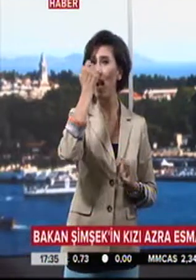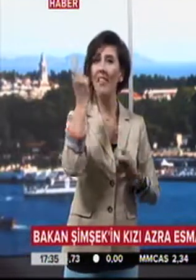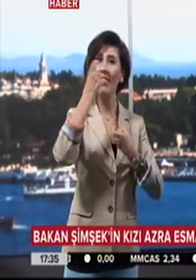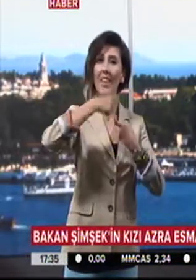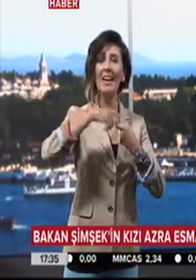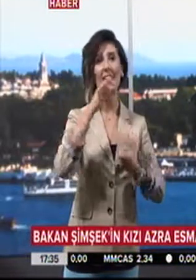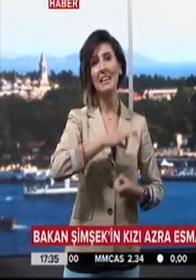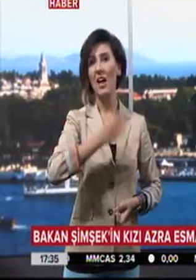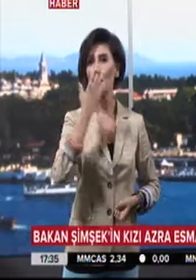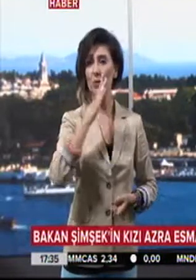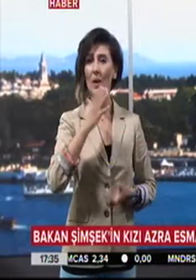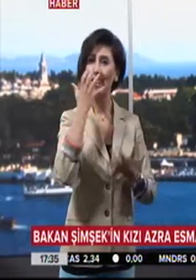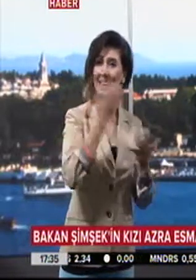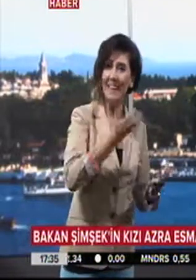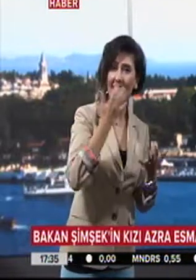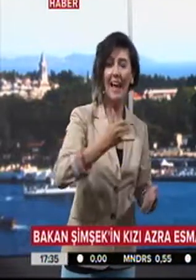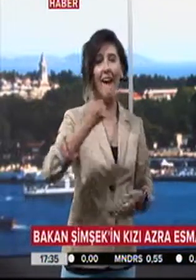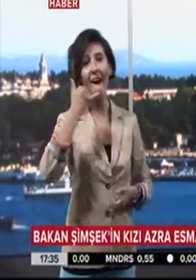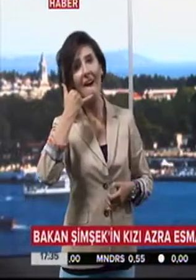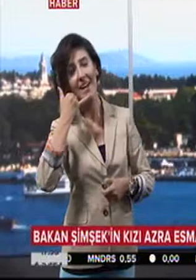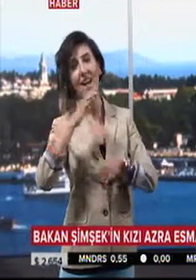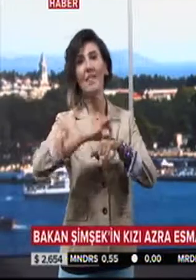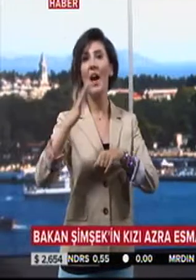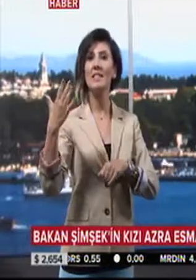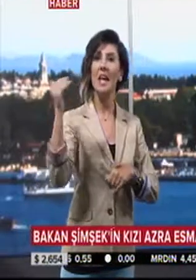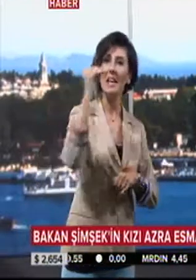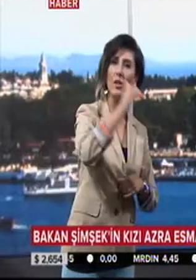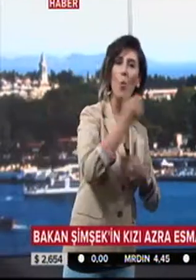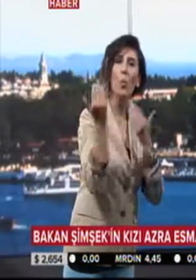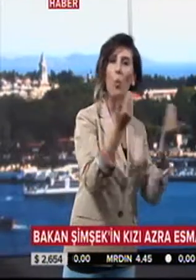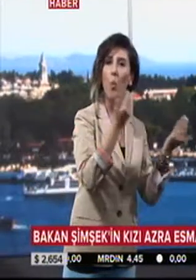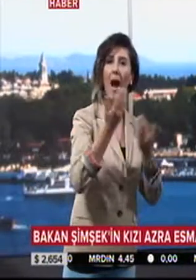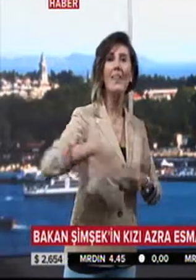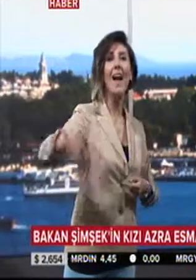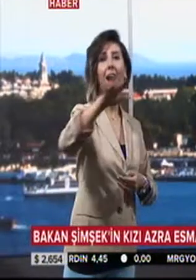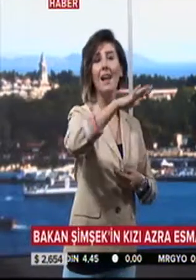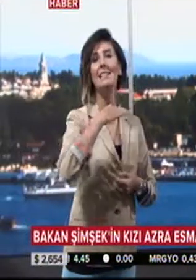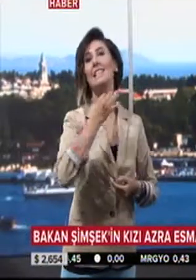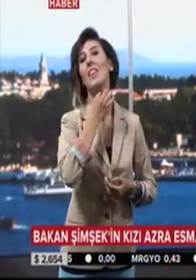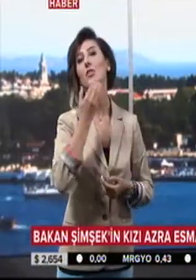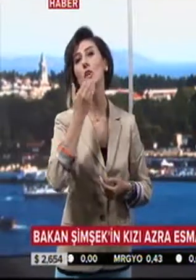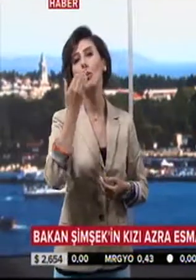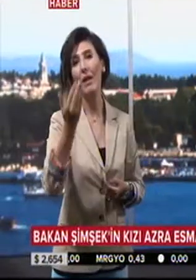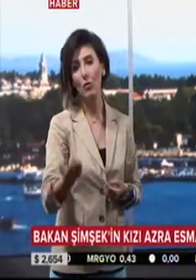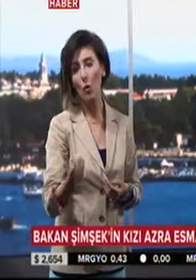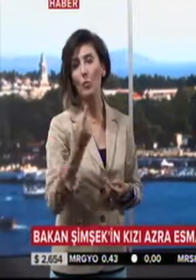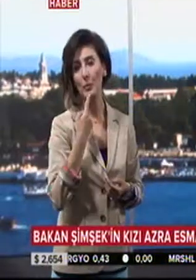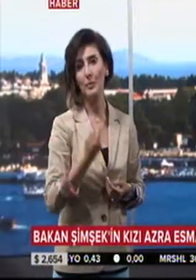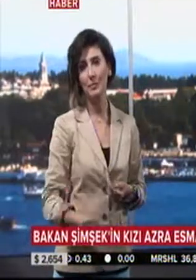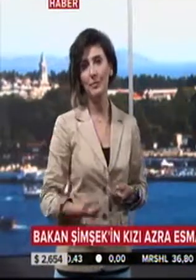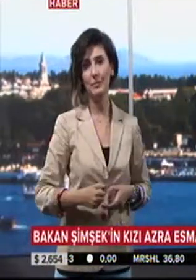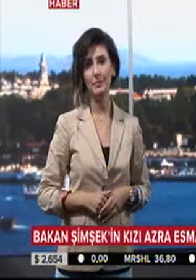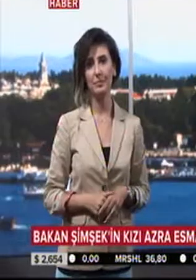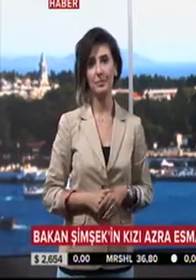nakline ihtiyaç olmadı. İlgilenen, arayan, hastaneye gelen, dua eden herkese teşekkür ediyorum ifadelerini